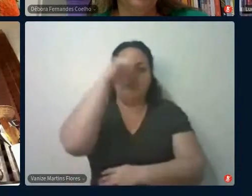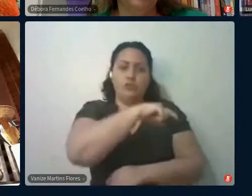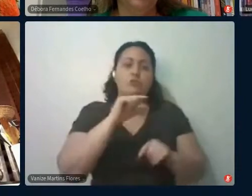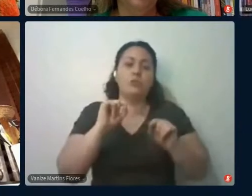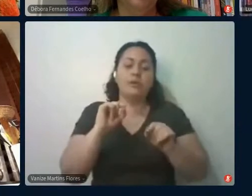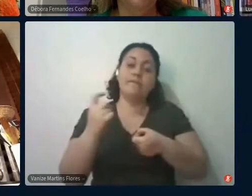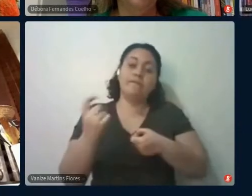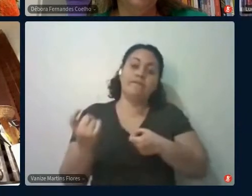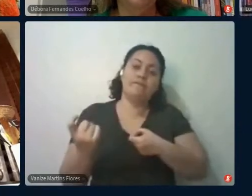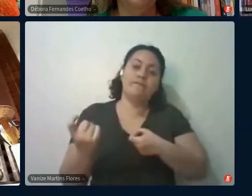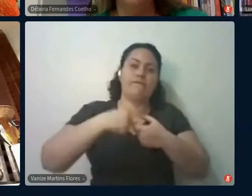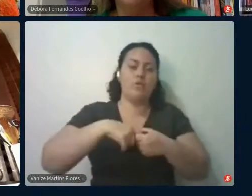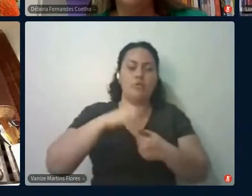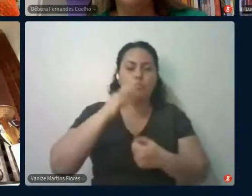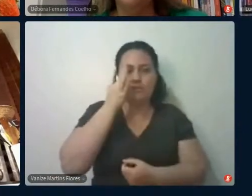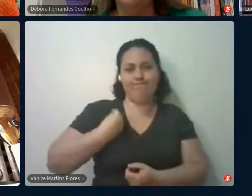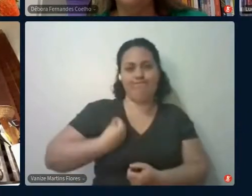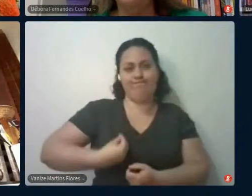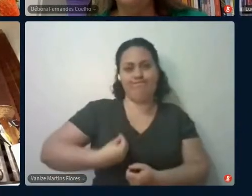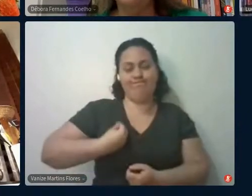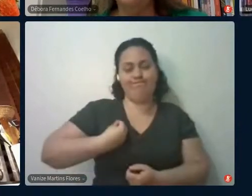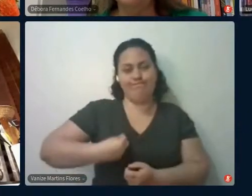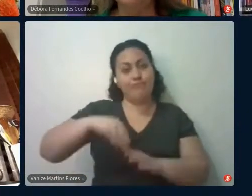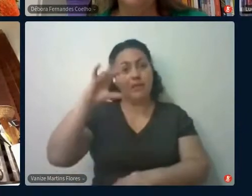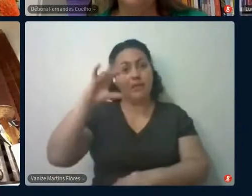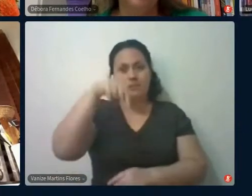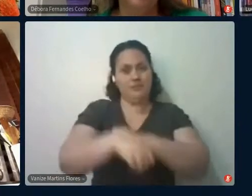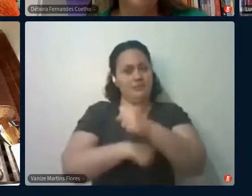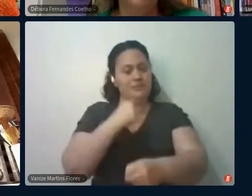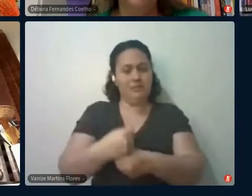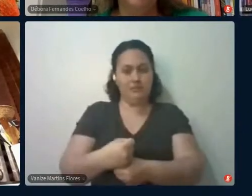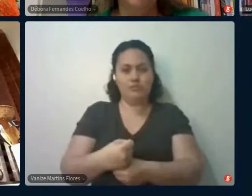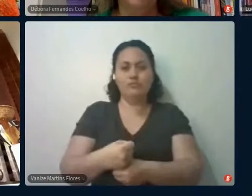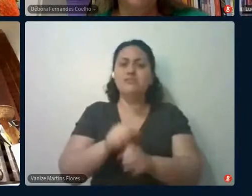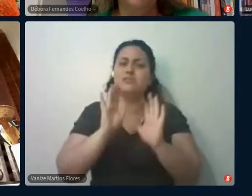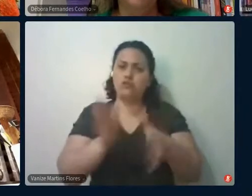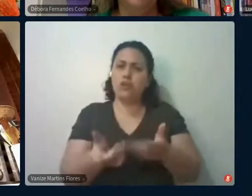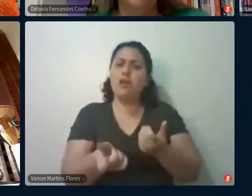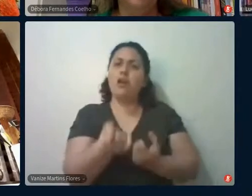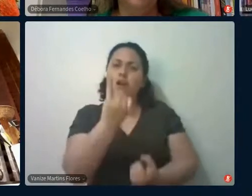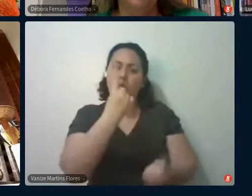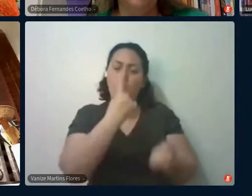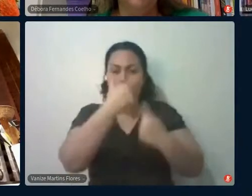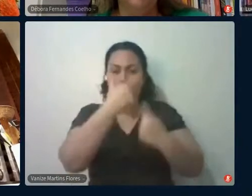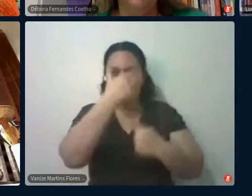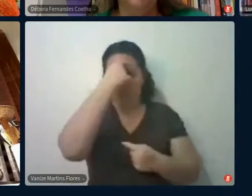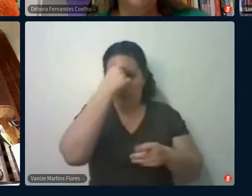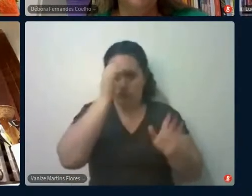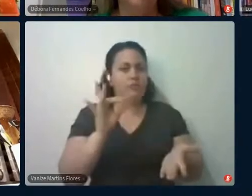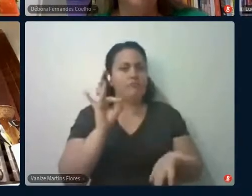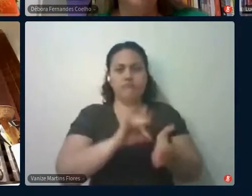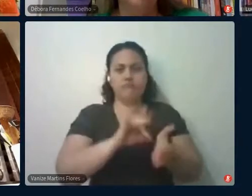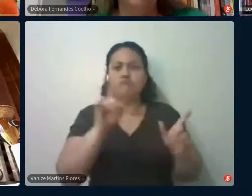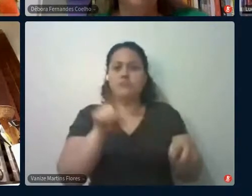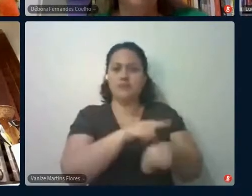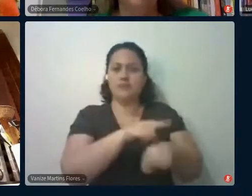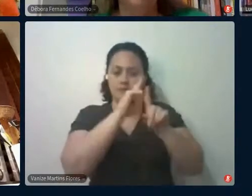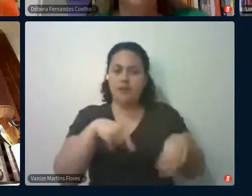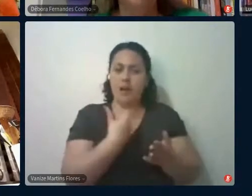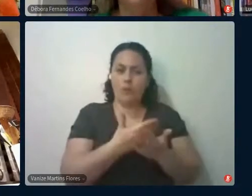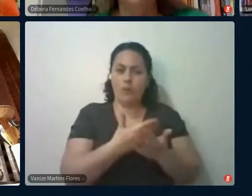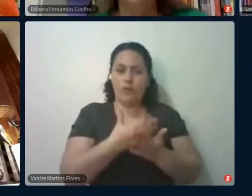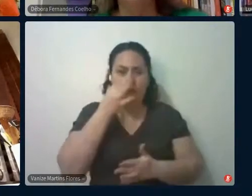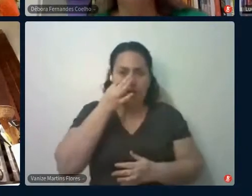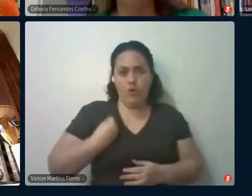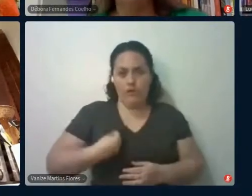voltar presencialmente esse ano. Já algumas universidades já cancelaram as aulas presenciais para 2020, né,